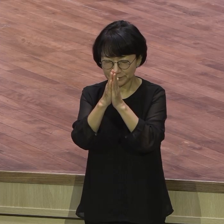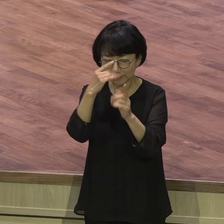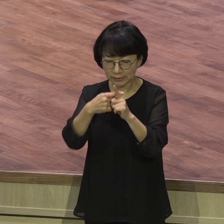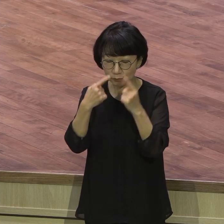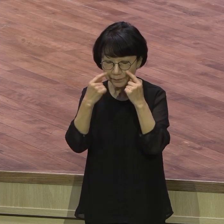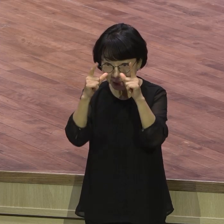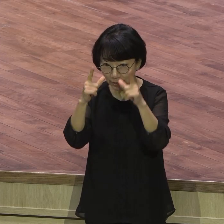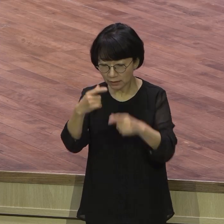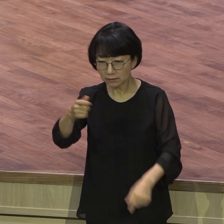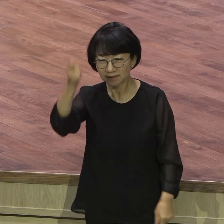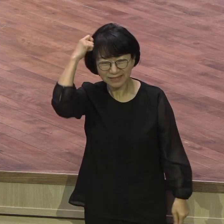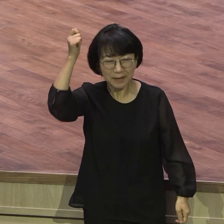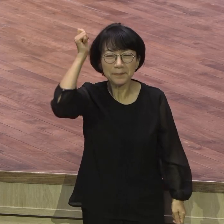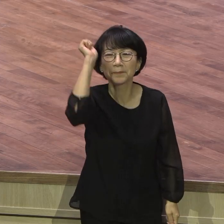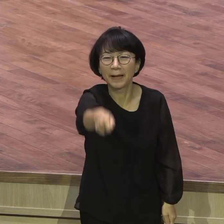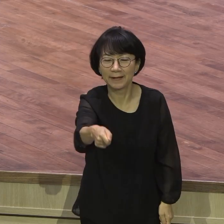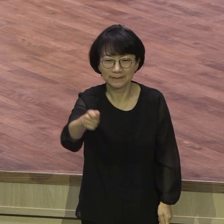머리를 탁 탁 때렸어요.